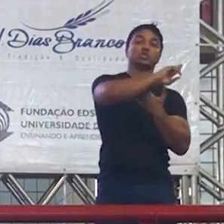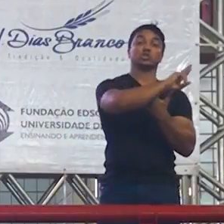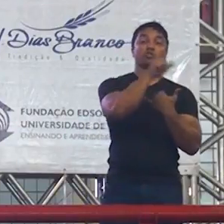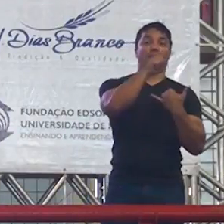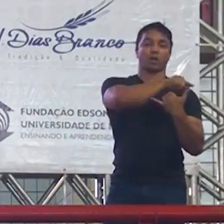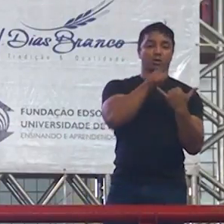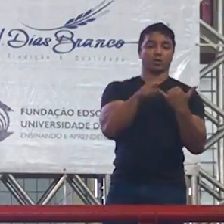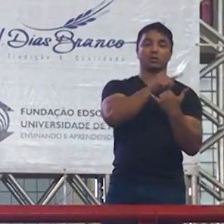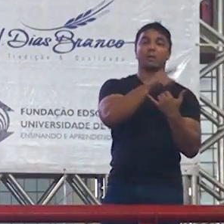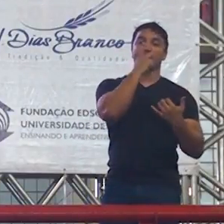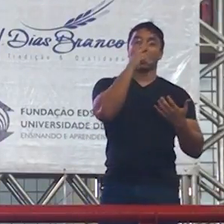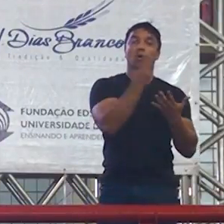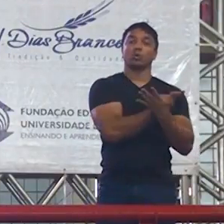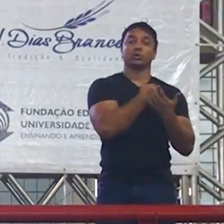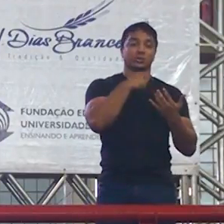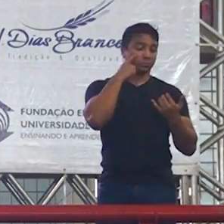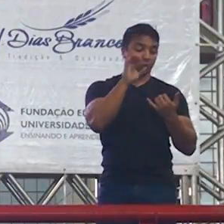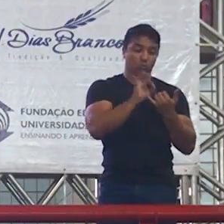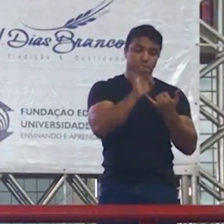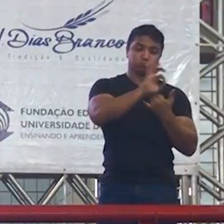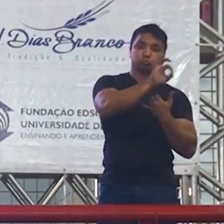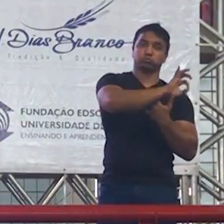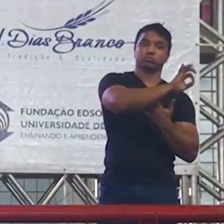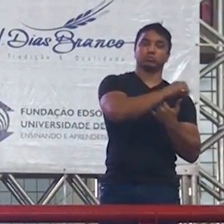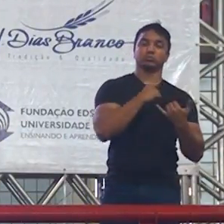esses elétrons, pessoal, eles todos se organizam.